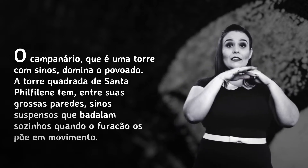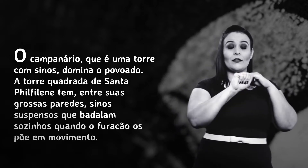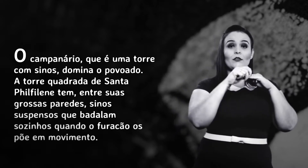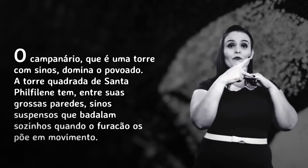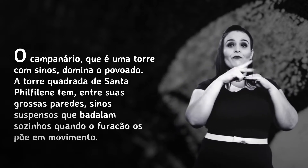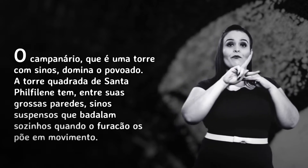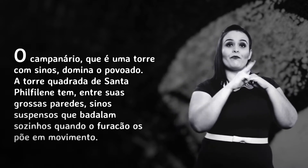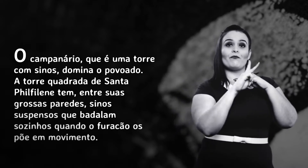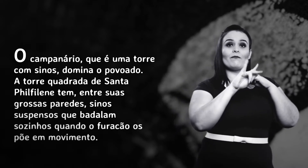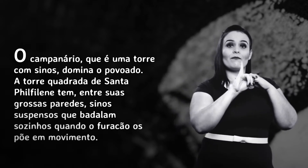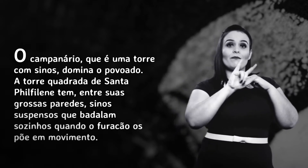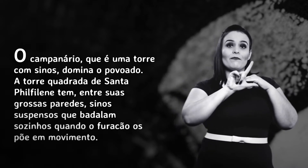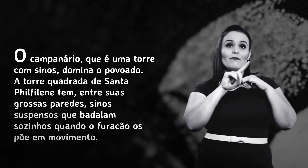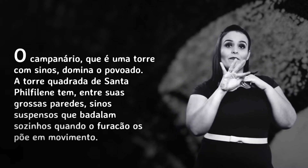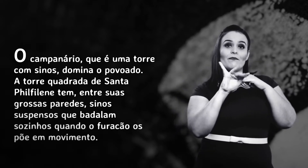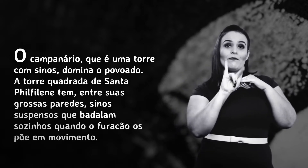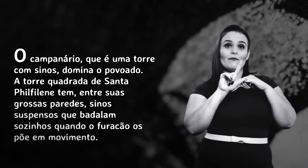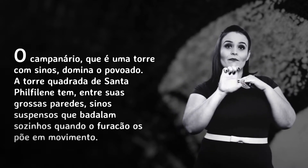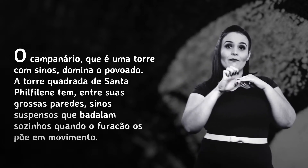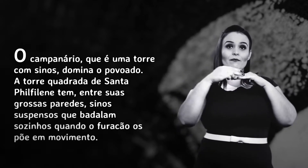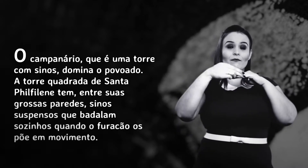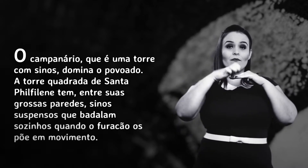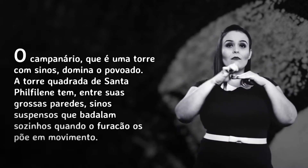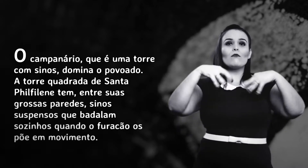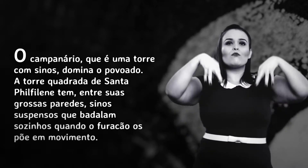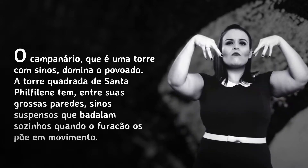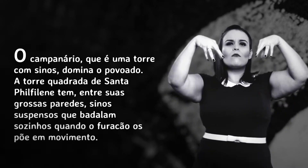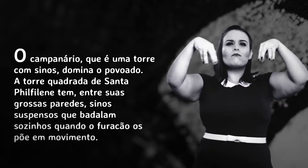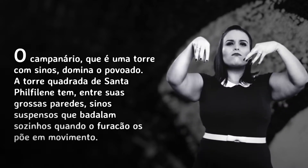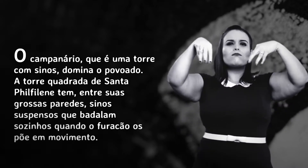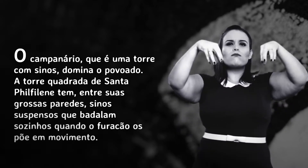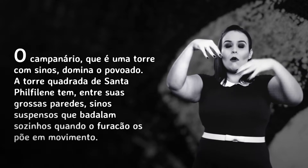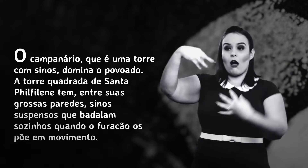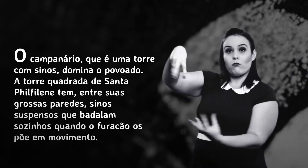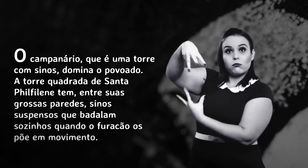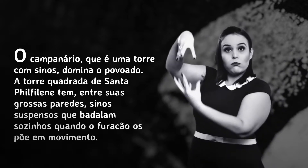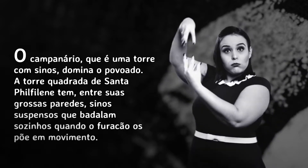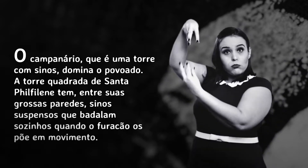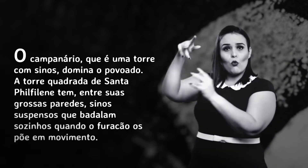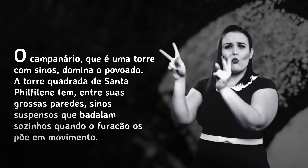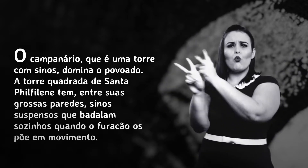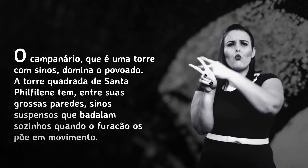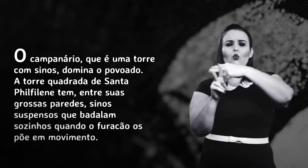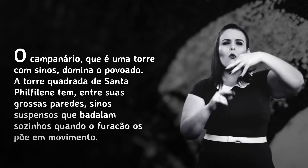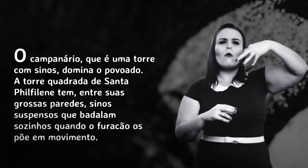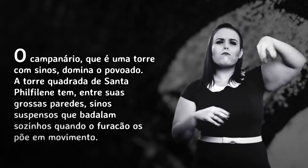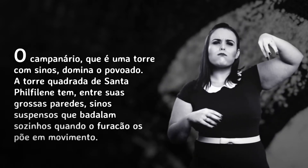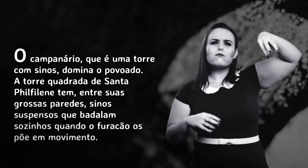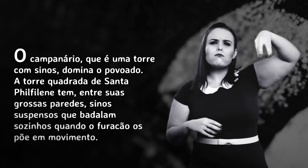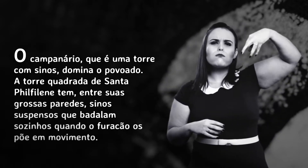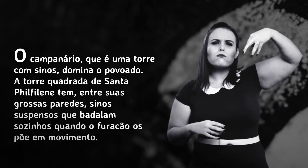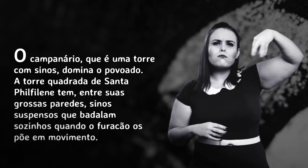grossas paredes sinos suspensos que badalam sozinhos quando o furacão os põe em movimento.